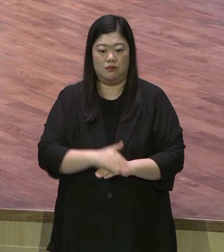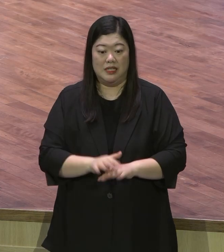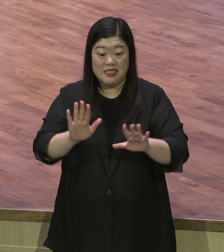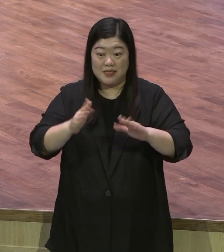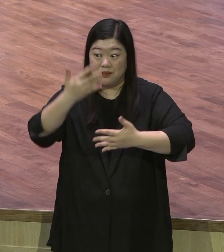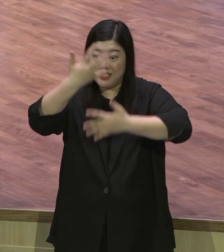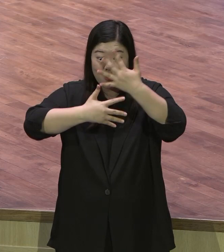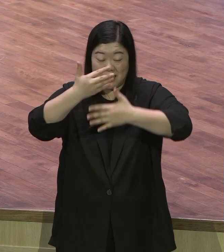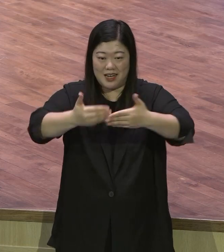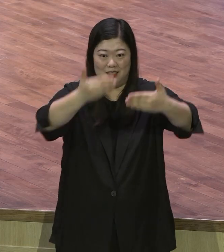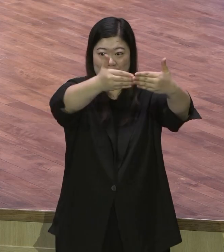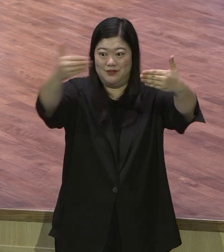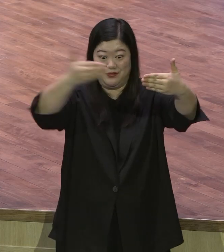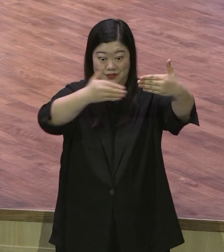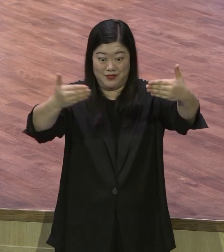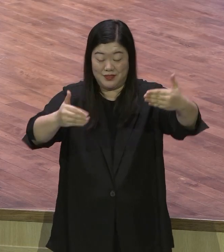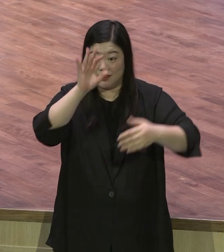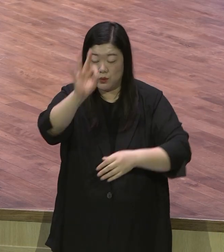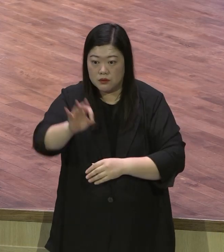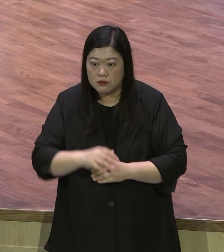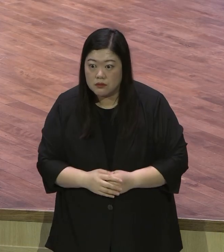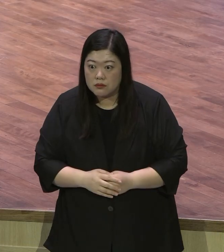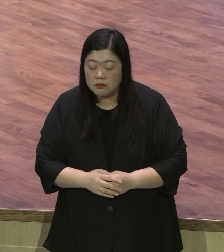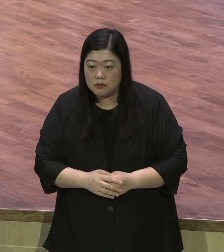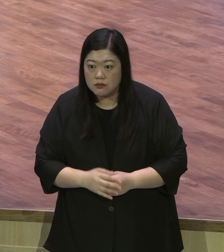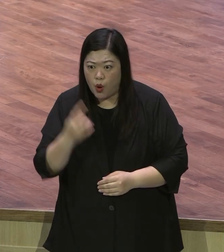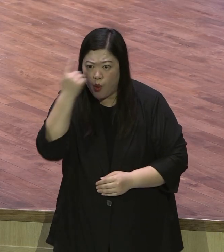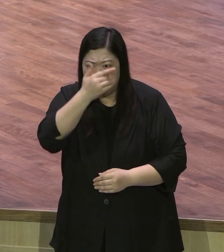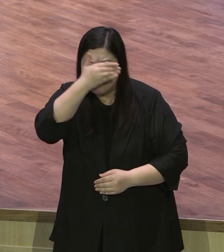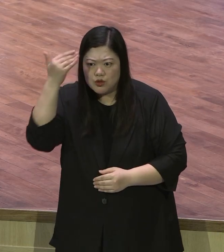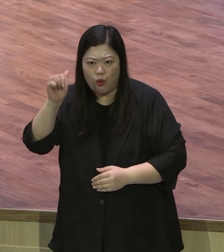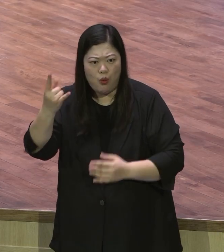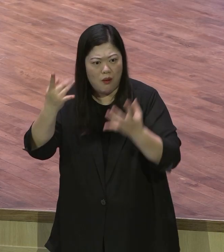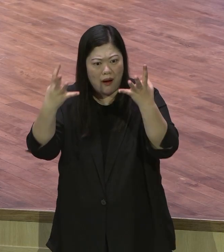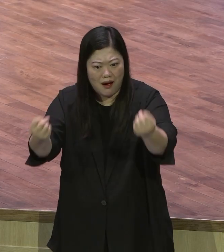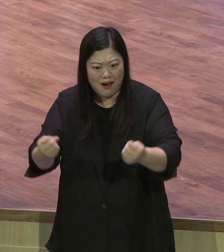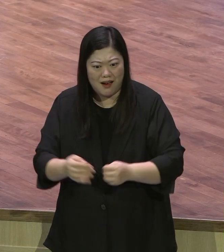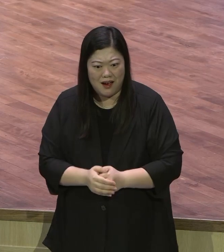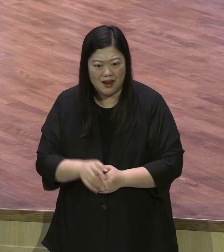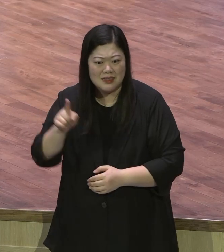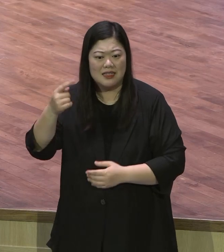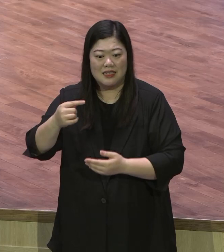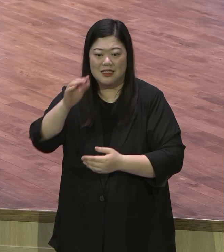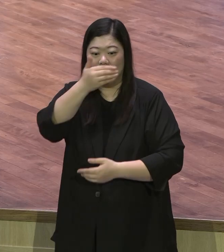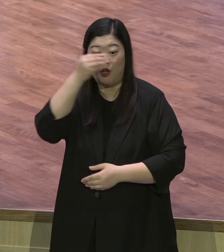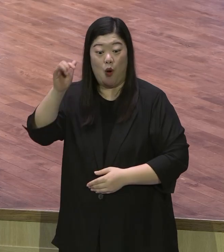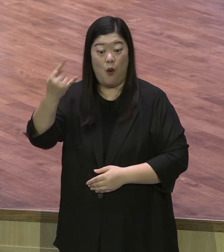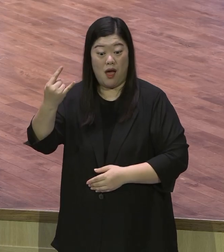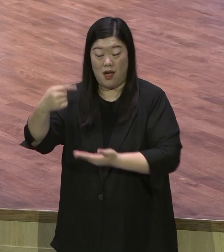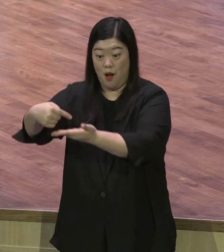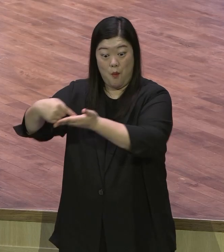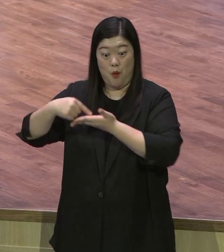뭐 오늘 제가 이 하나를 그 메시지를 축하를 해줬는데 이게 4주 동안 연결되는데 막